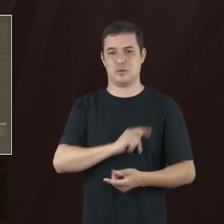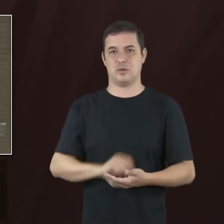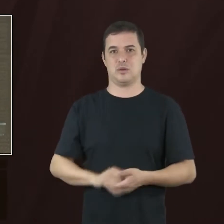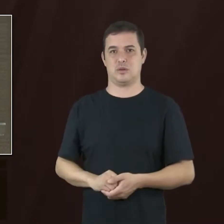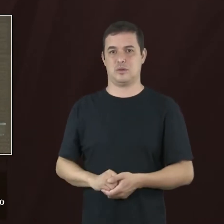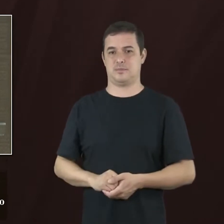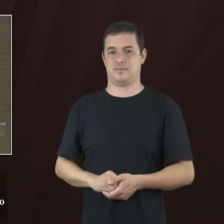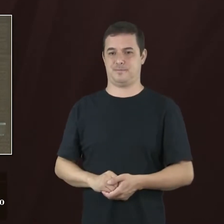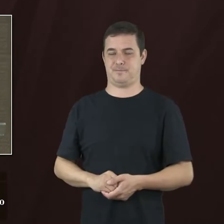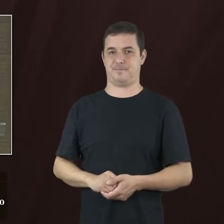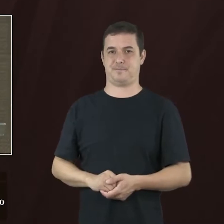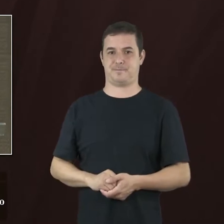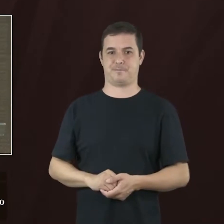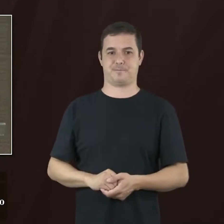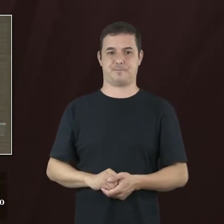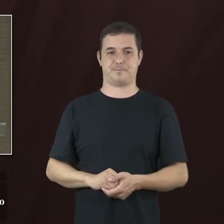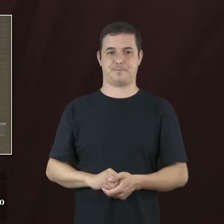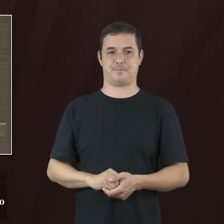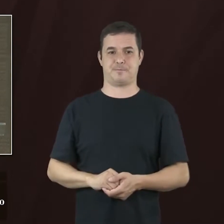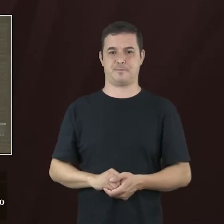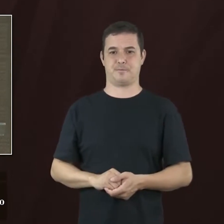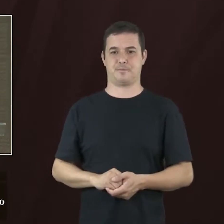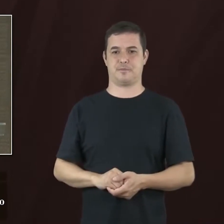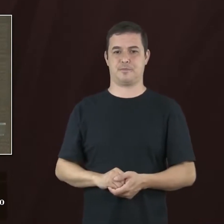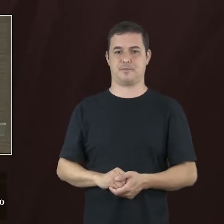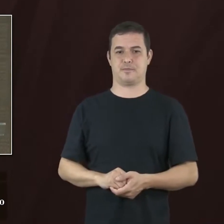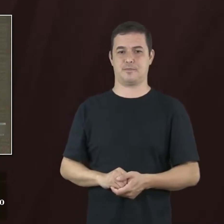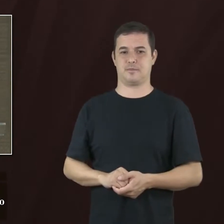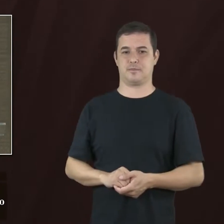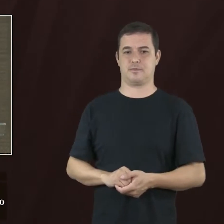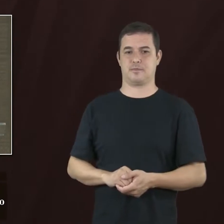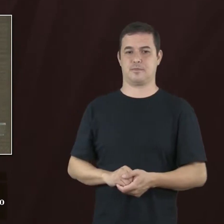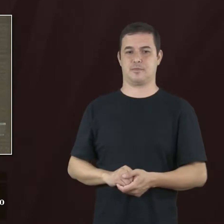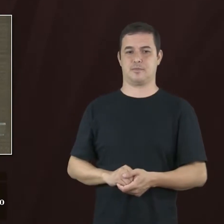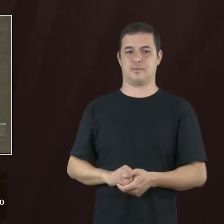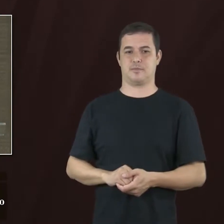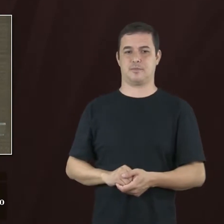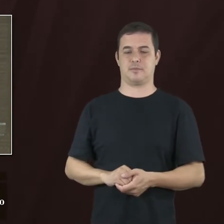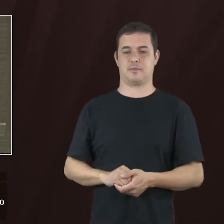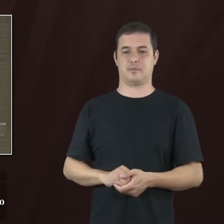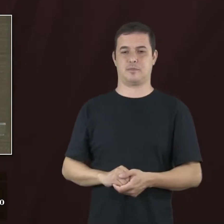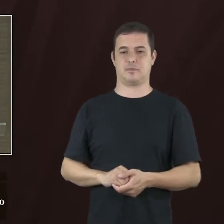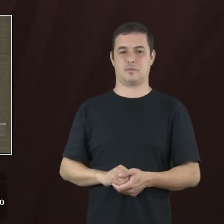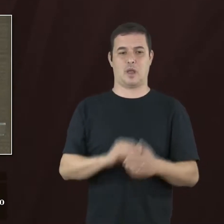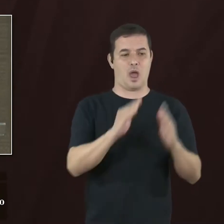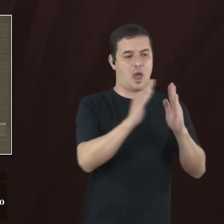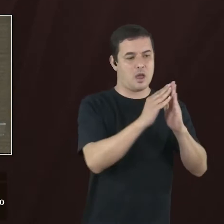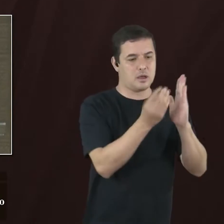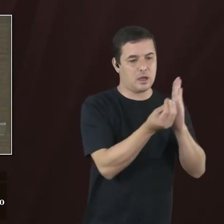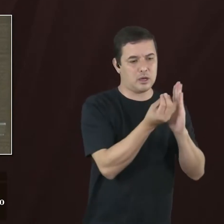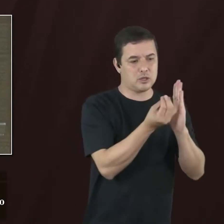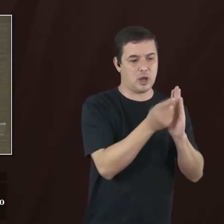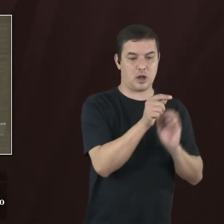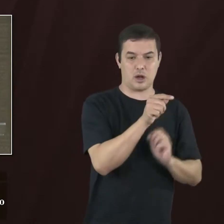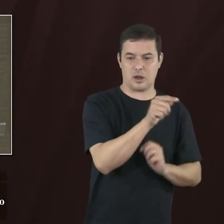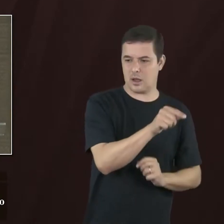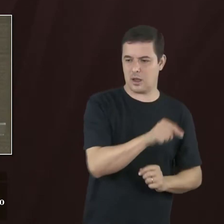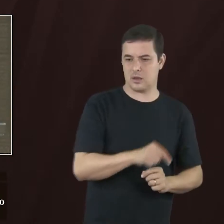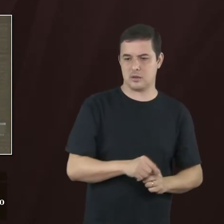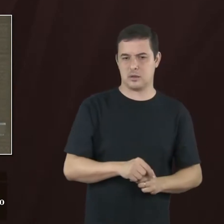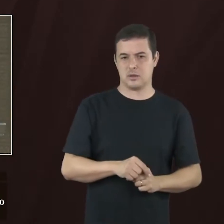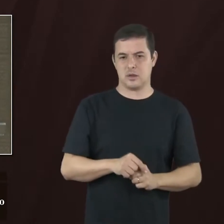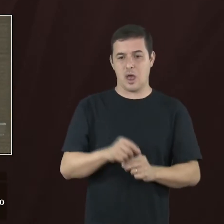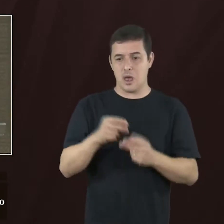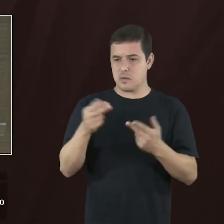miraculosos, porque em nada tendes vós sido inferiores às demais igrejas, senão neste fato